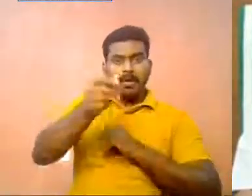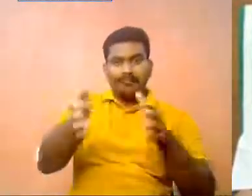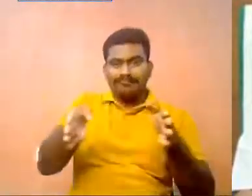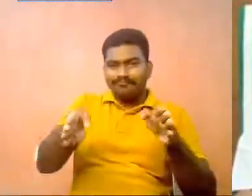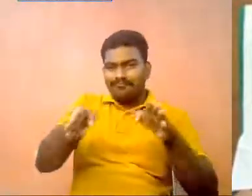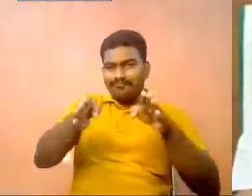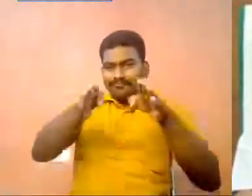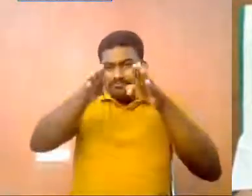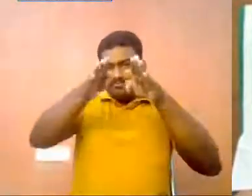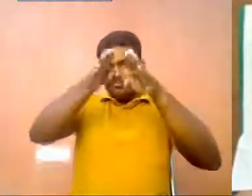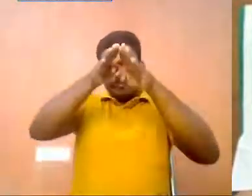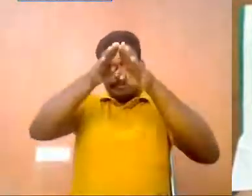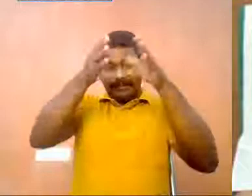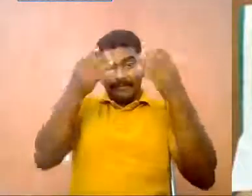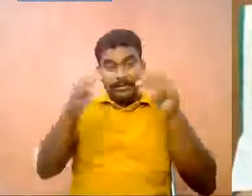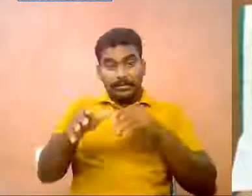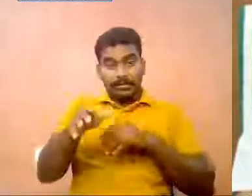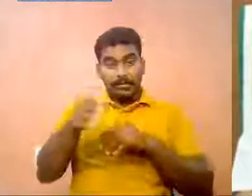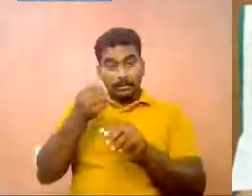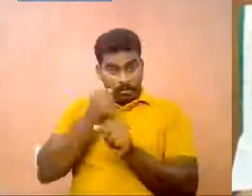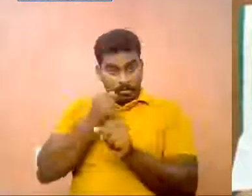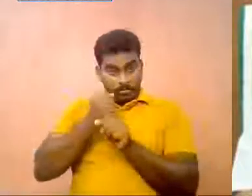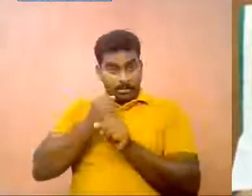കാരണം യാത്രാ സൗകര്യം